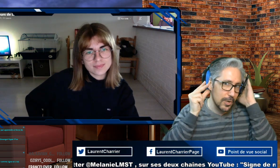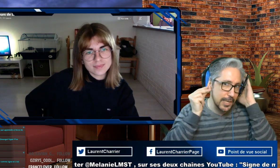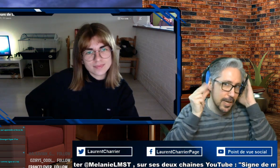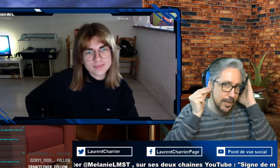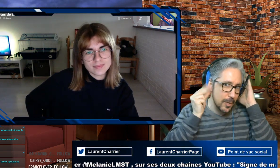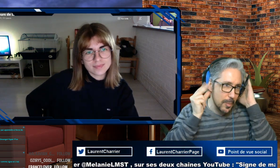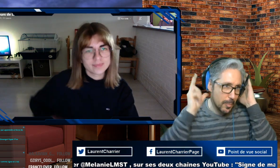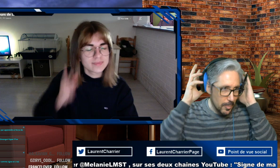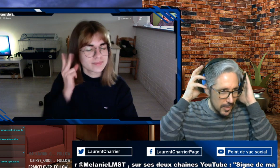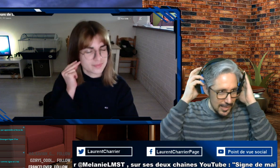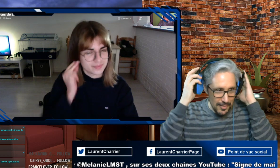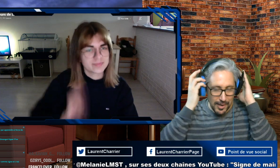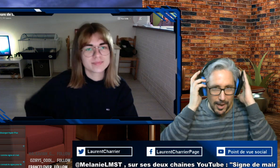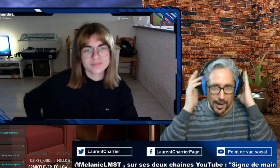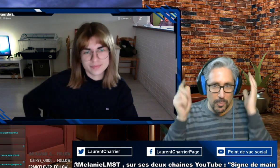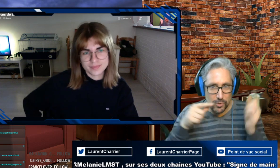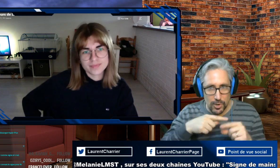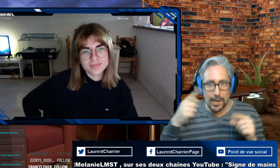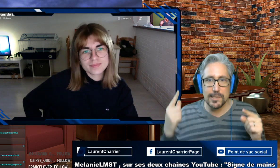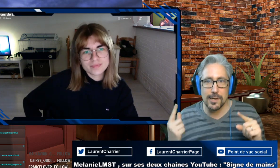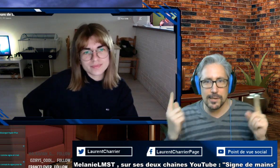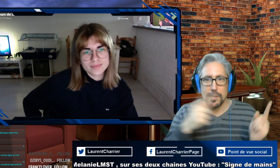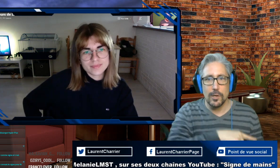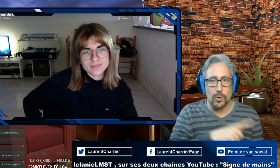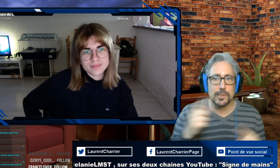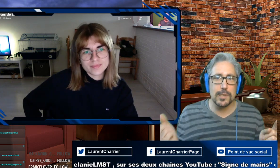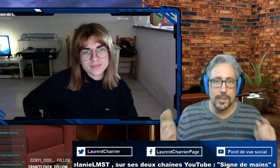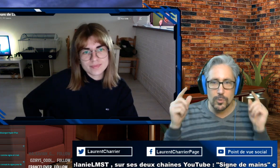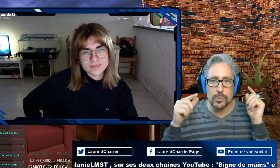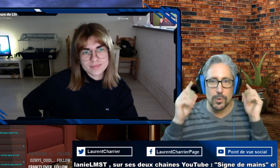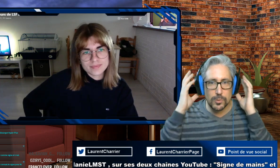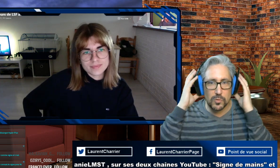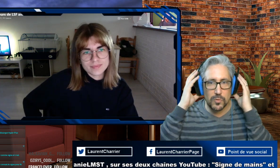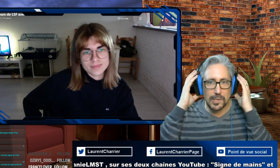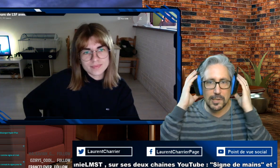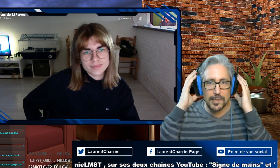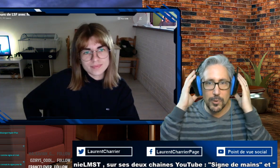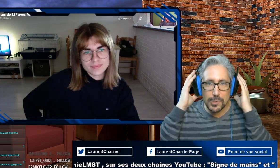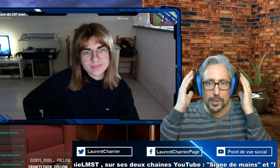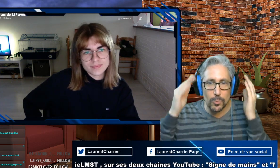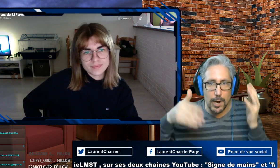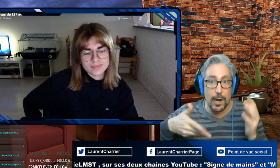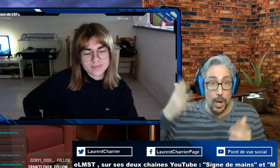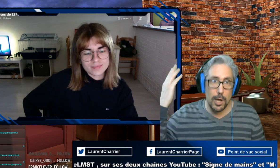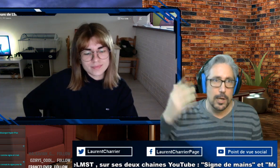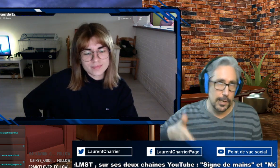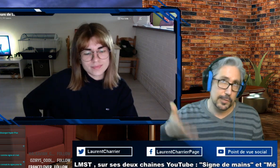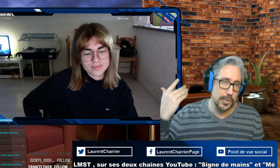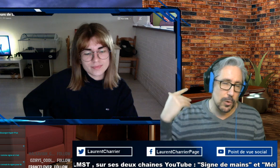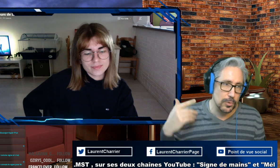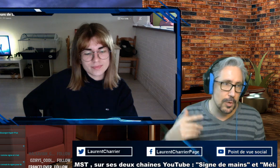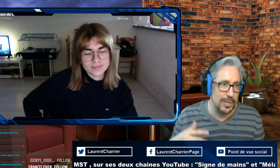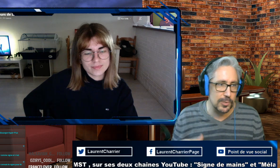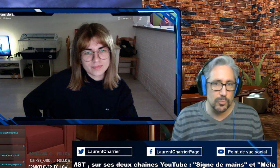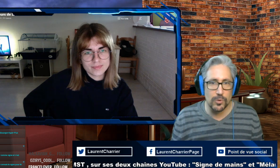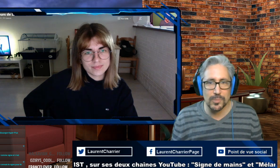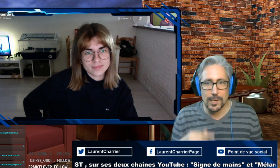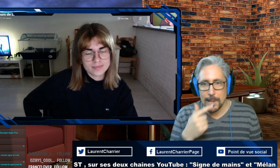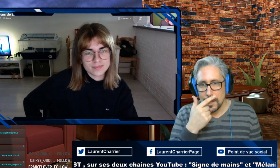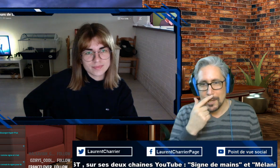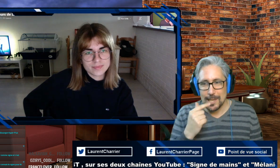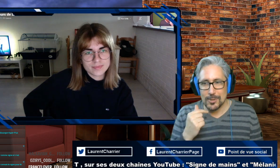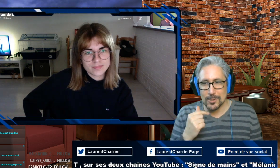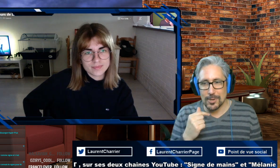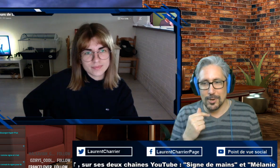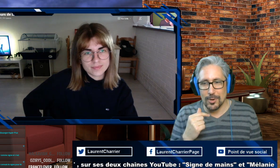plutôt gay parce qu'il y avait la boucle d'oreille d'un côté ou de l'autre suivant que tu étais gay ou hétéro, c'était il y a longtemps, maintenant c'est plus comme